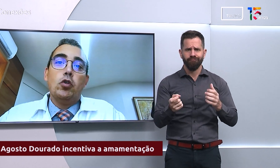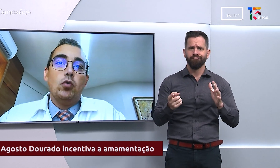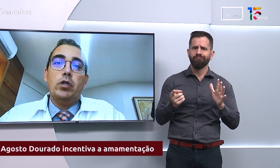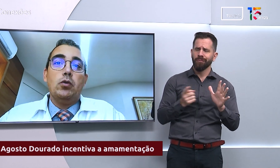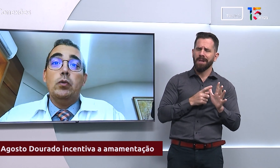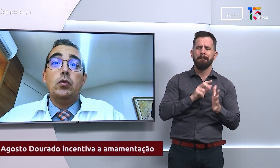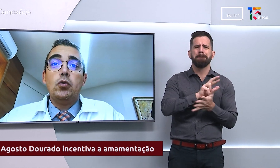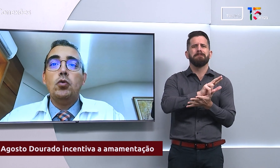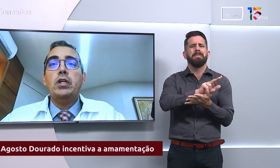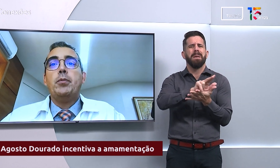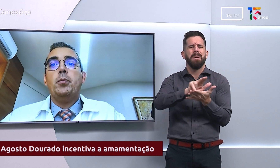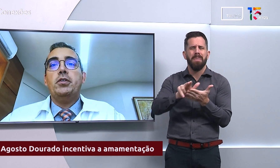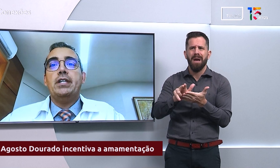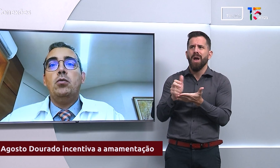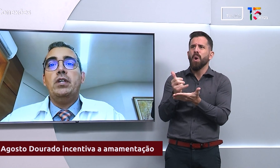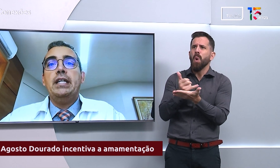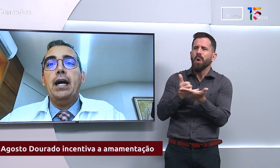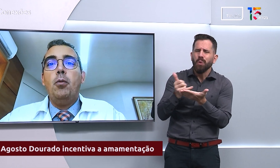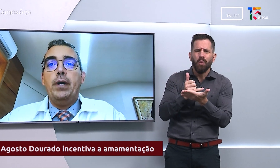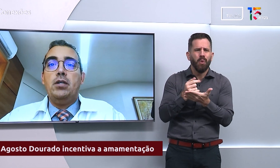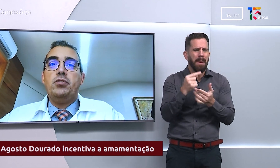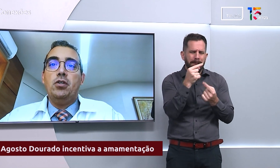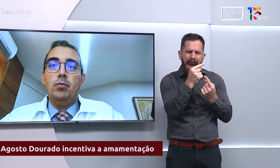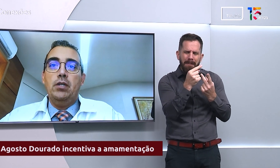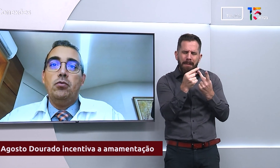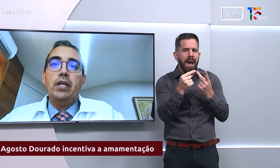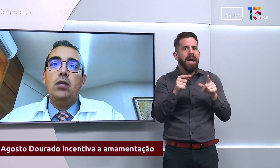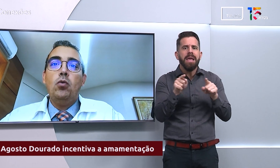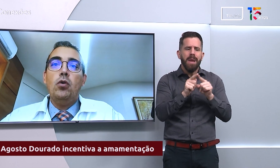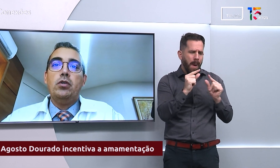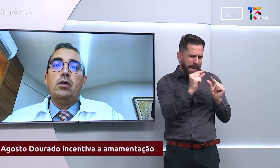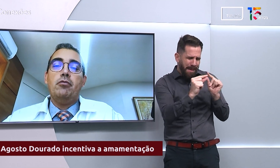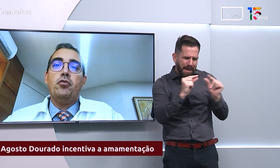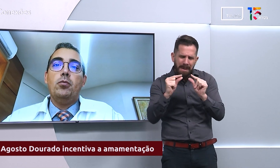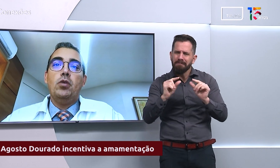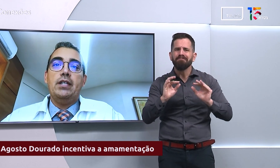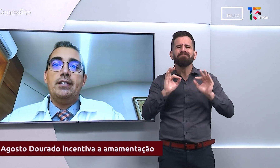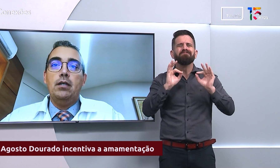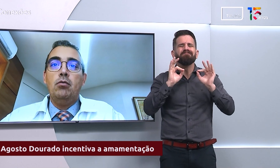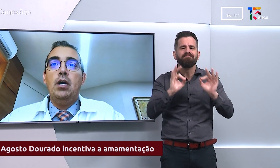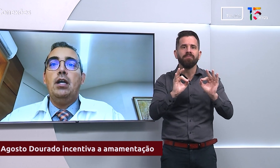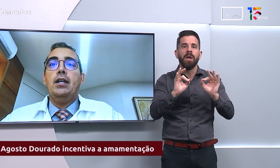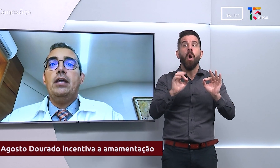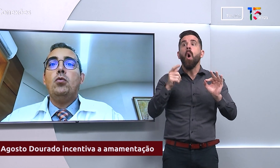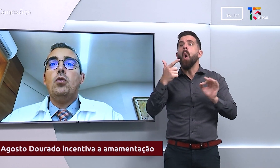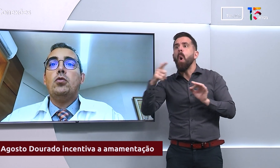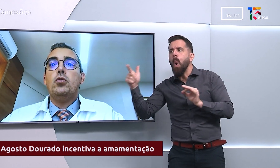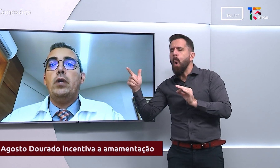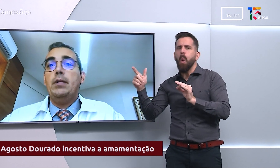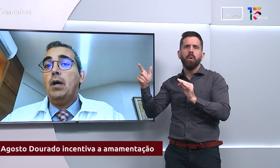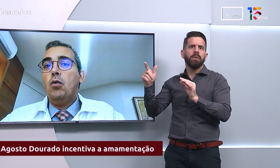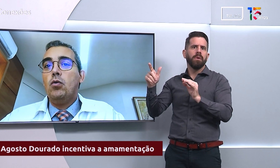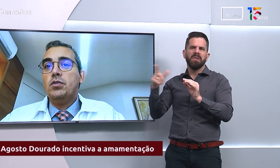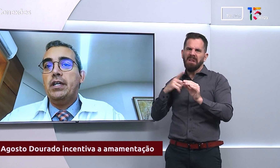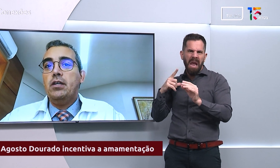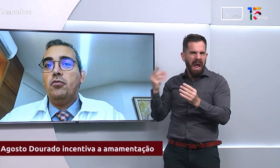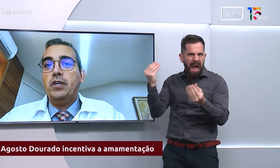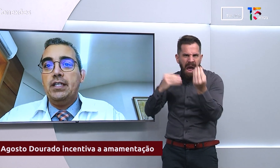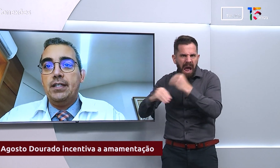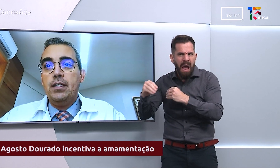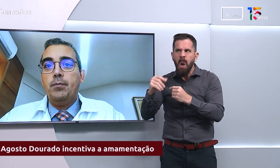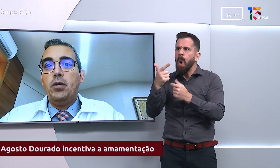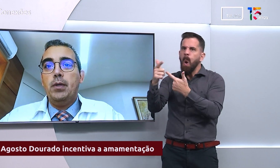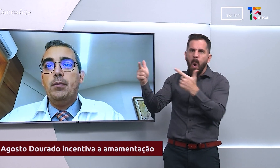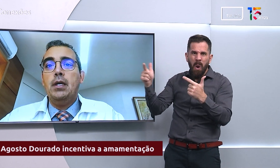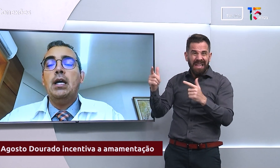tudo, gordura. Tudo na proporção ideal para o ser humano. Nenhuma outra formulação, nenhum outro animal